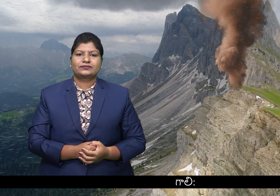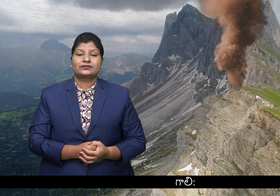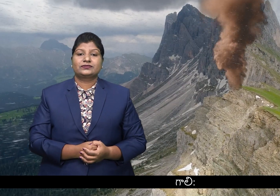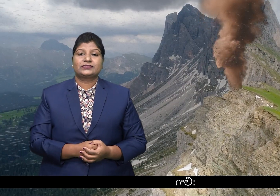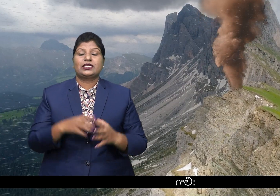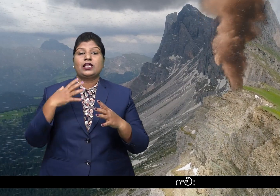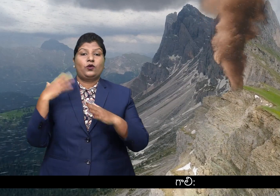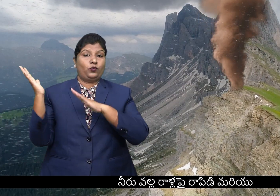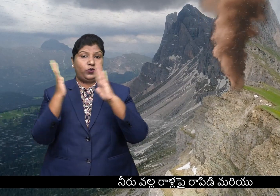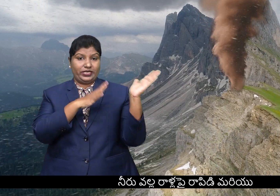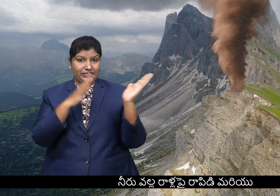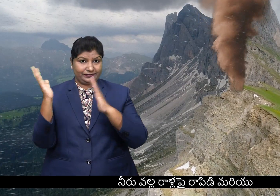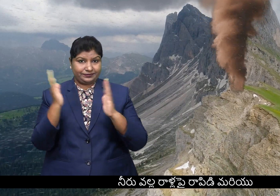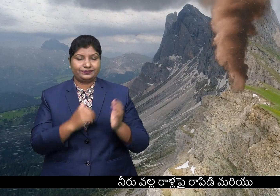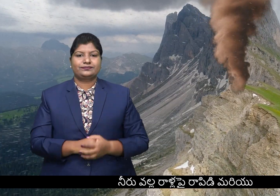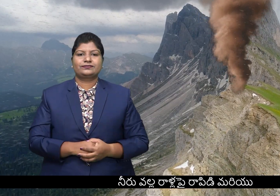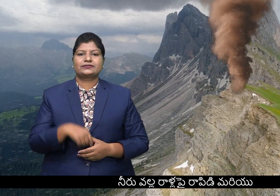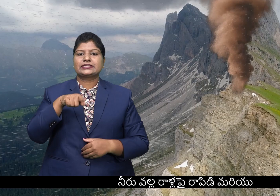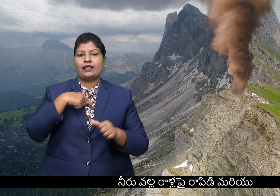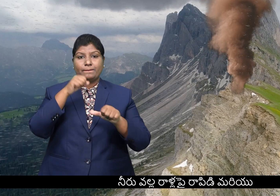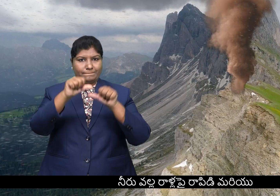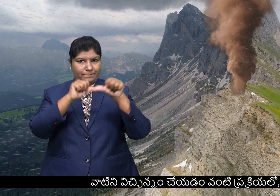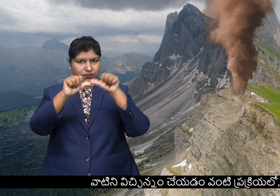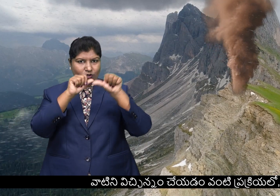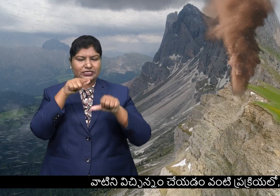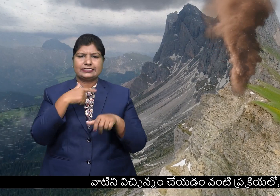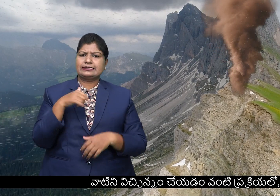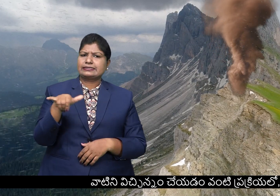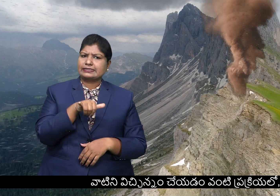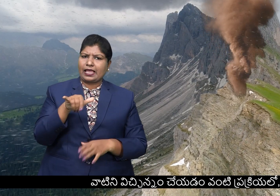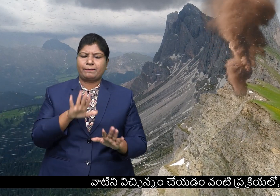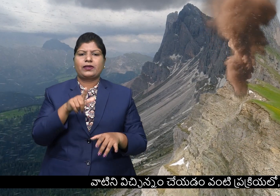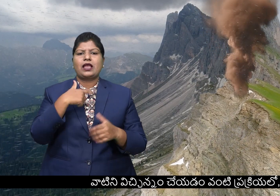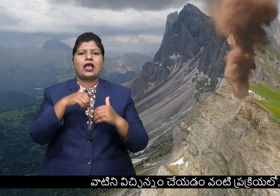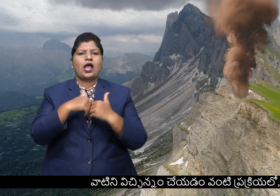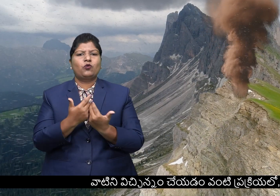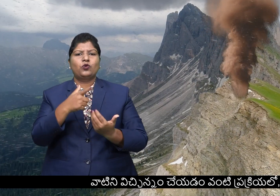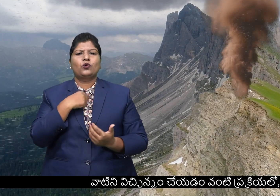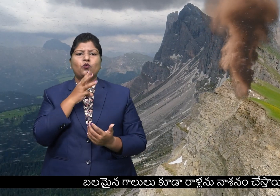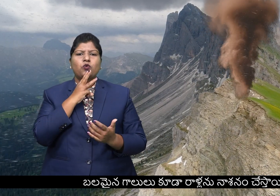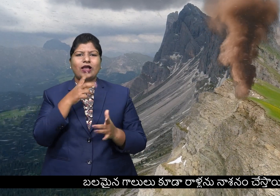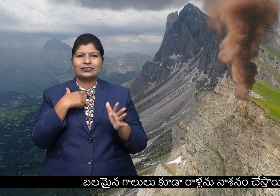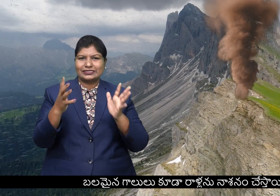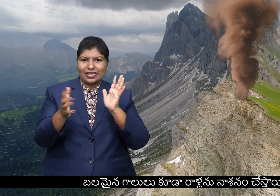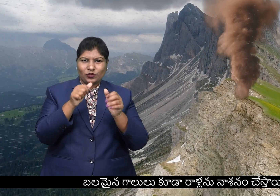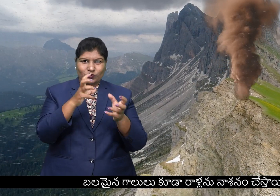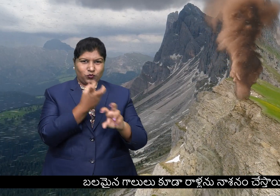గాలి. నీరు వల్ల రాళ్లపై రాపిడి మరియు వాటిని విచ్ఛిన్నం చేయడం వంటి ప్రక్రియలో బలమైన గాలులు